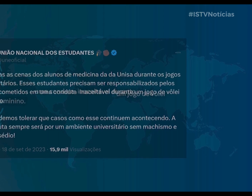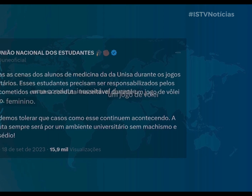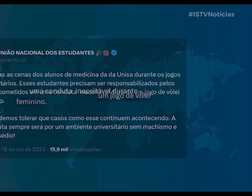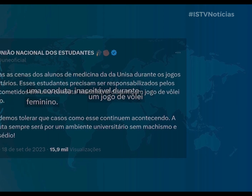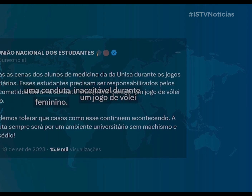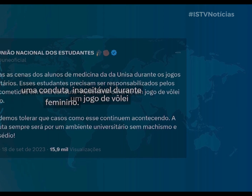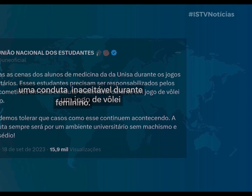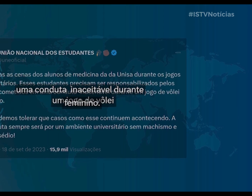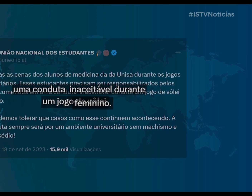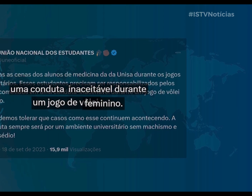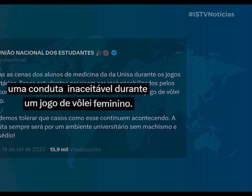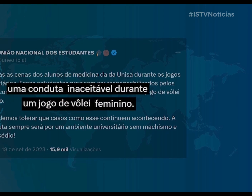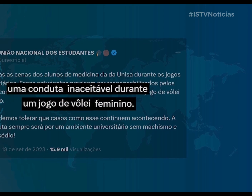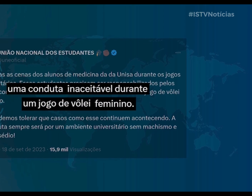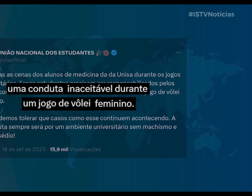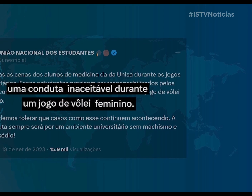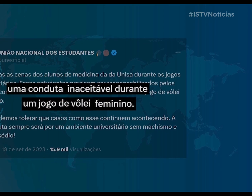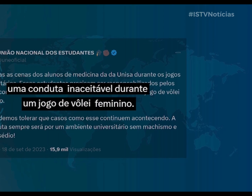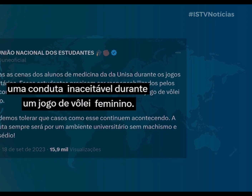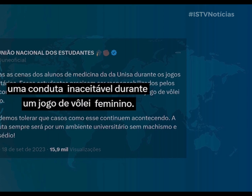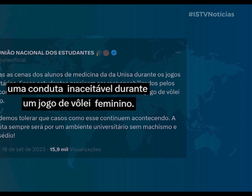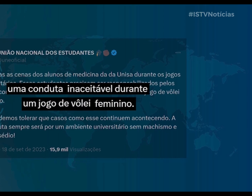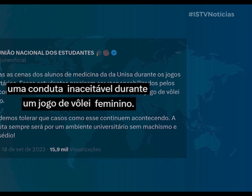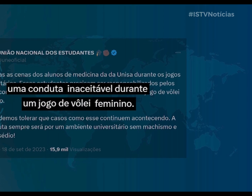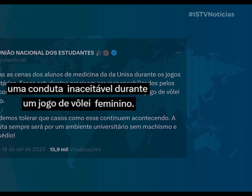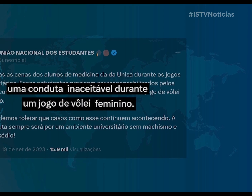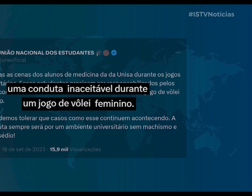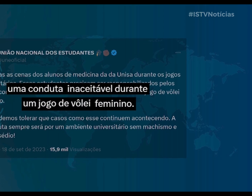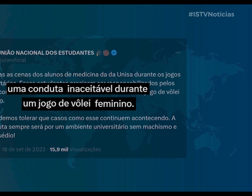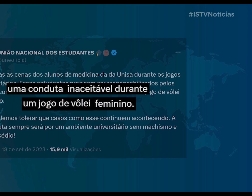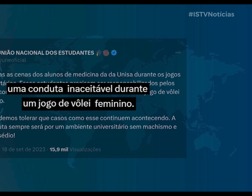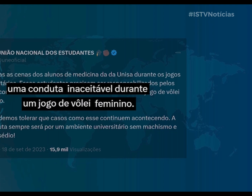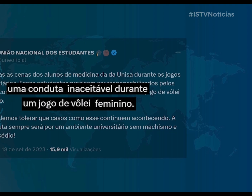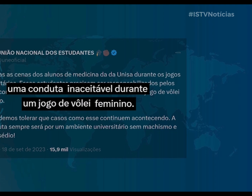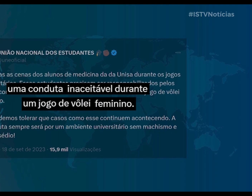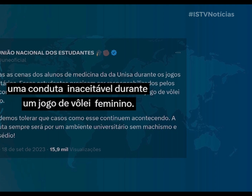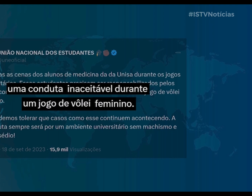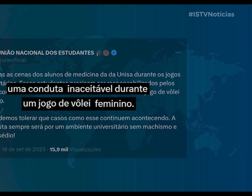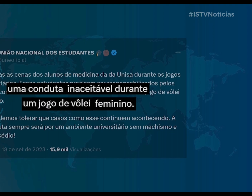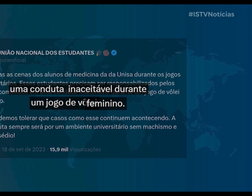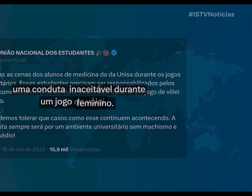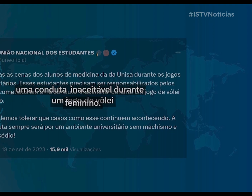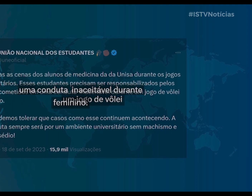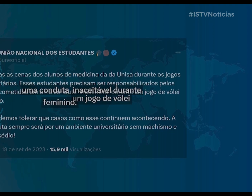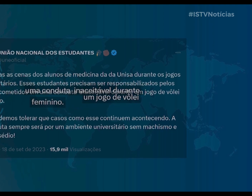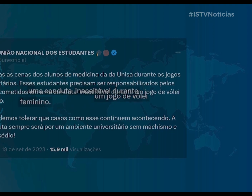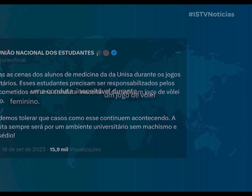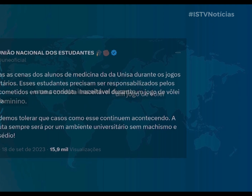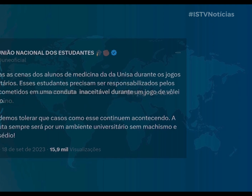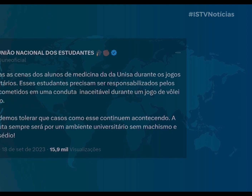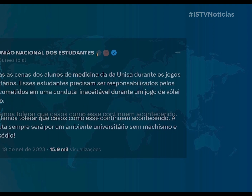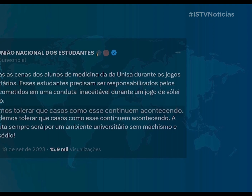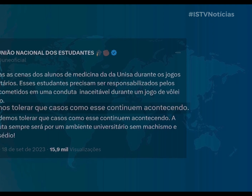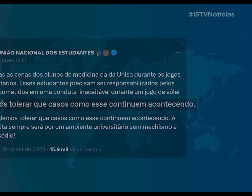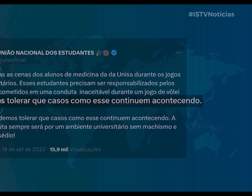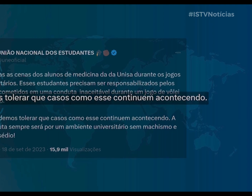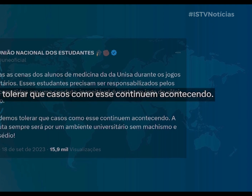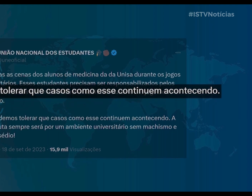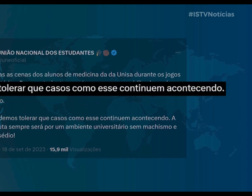TV Notícias, mas não se lembra do caso, nós trouxemos aqui a situação, porque durante uma partida do time